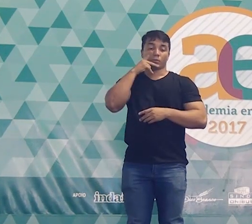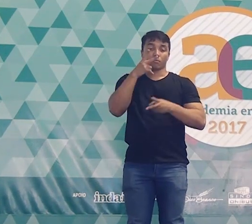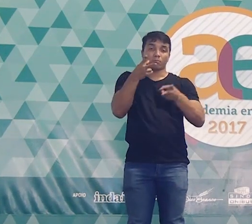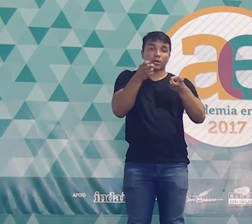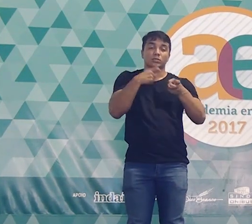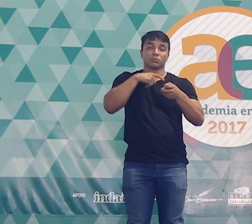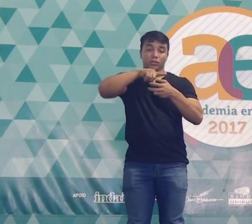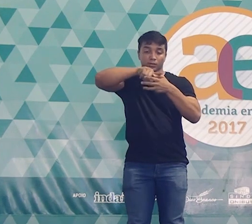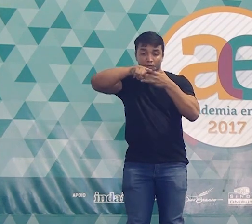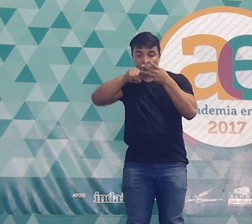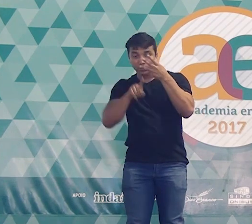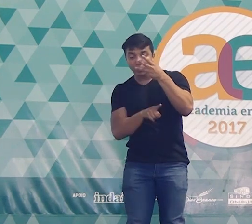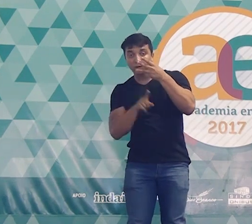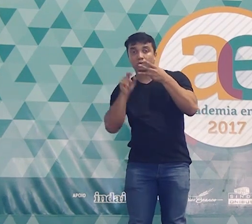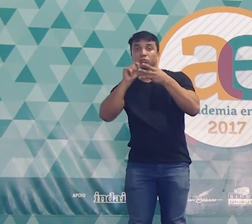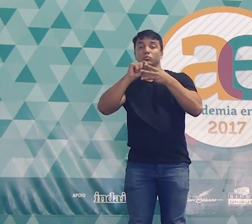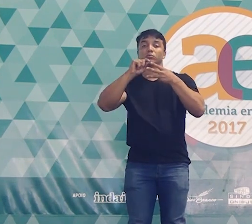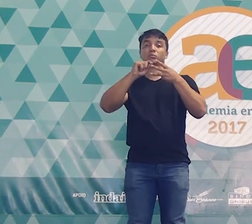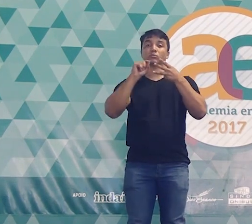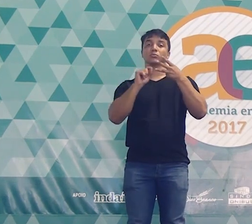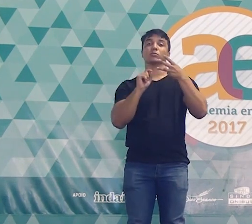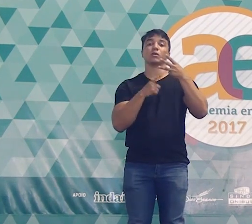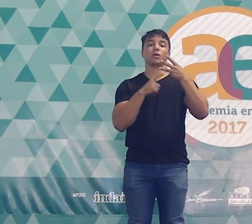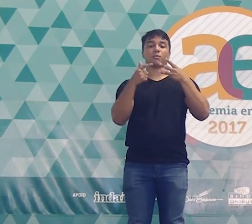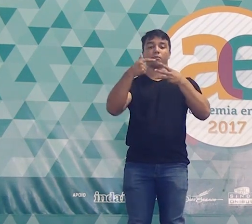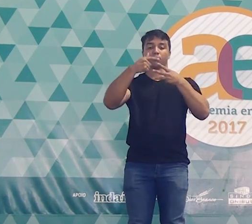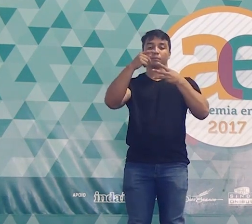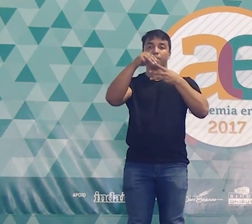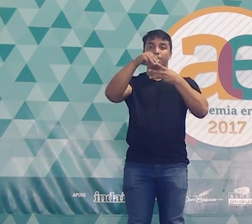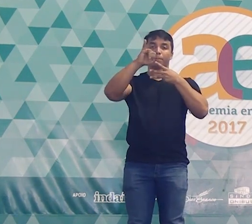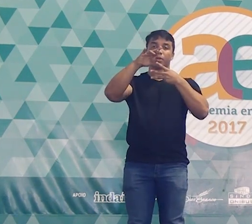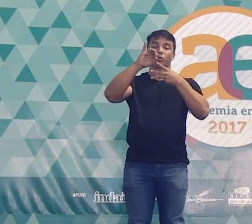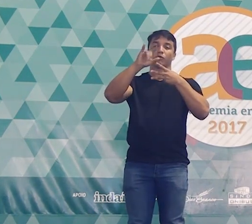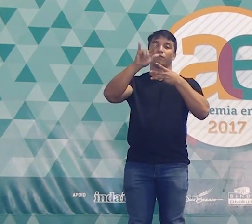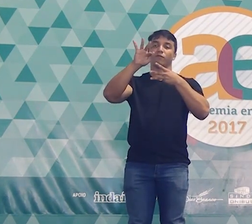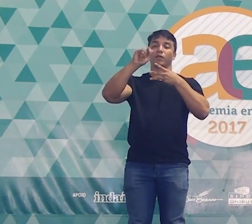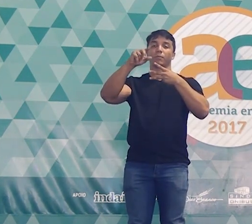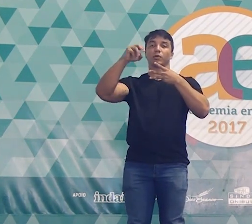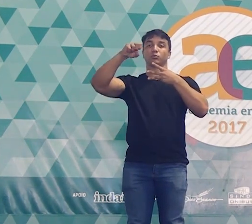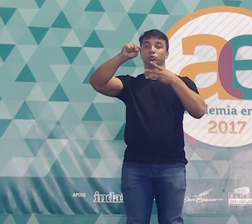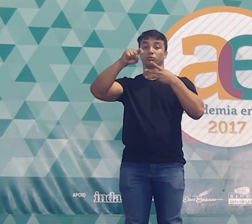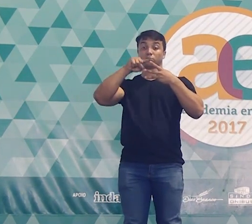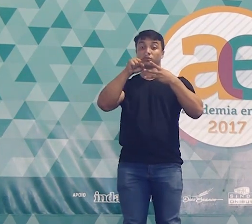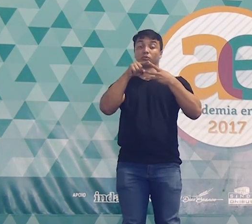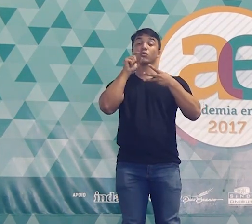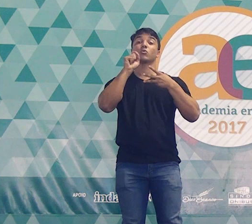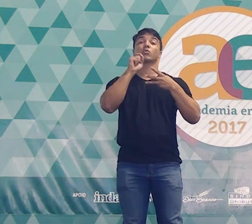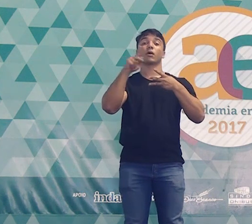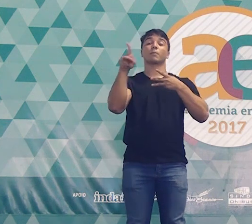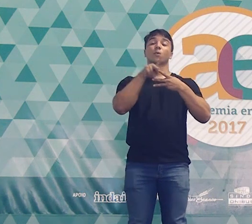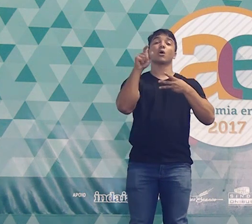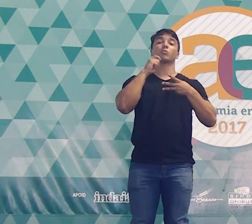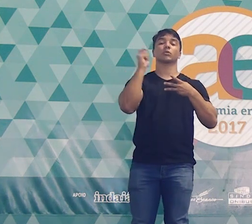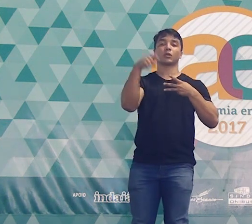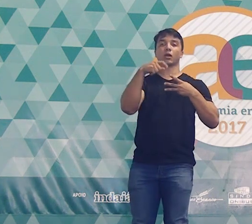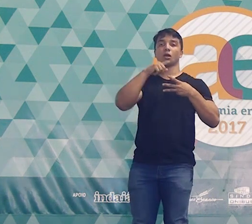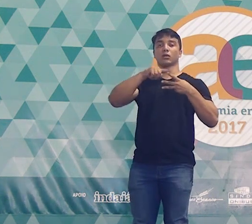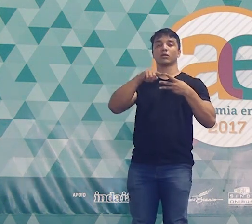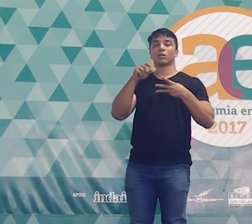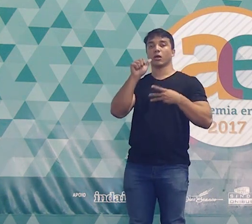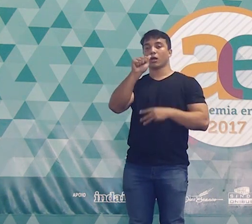temos 3 elementos componentes do esqueleto. Os microfilamentos, geralmente os microfilamentos são constituídos